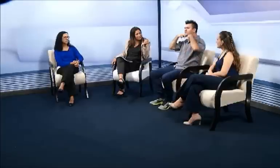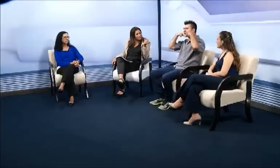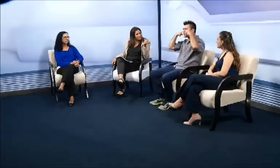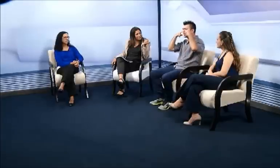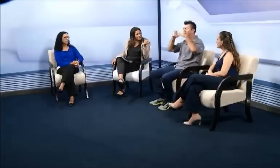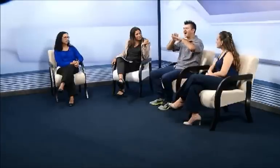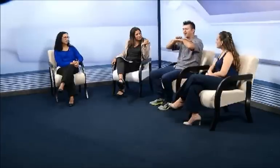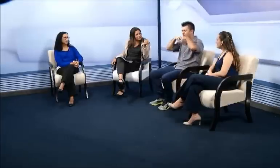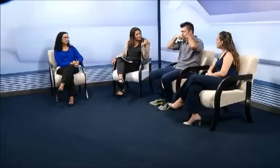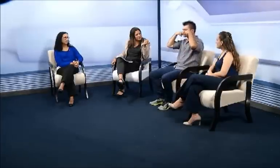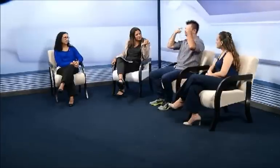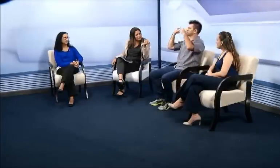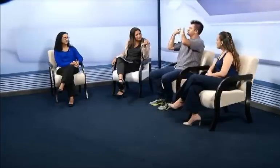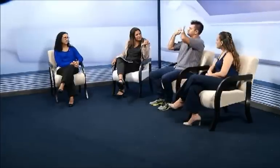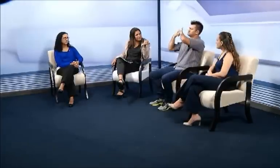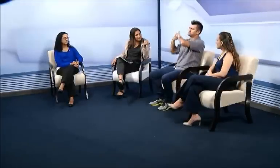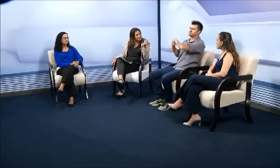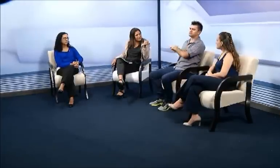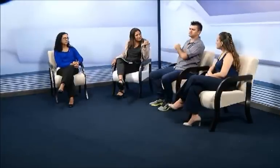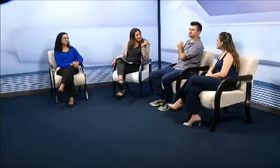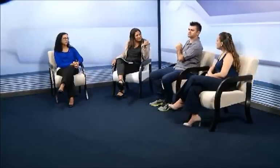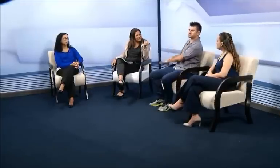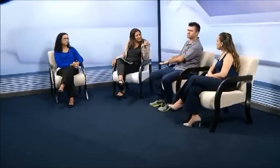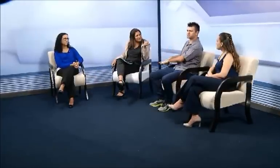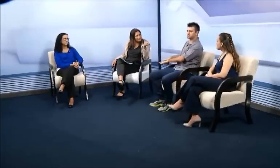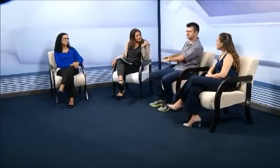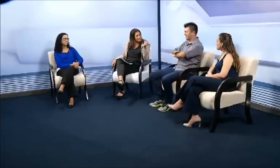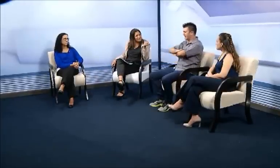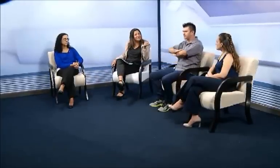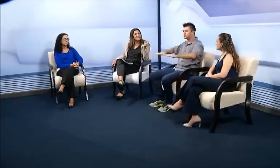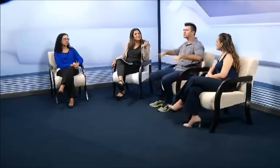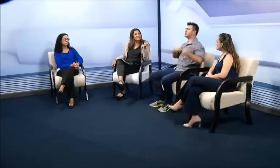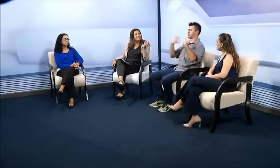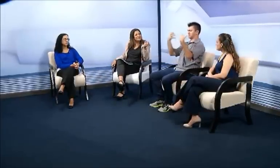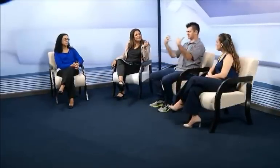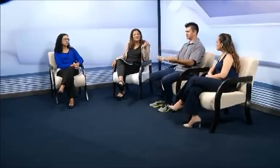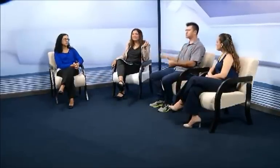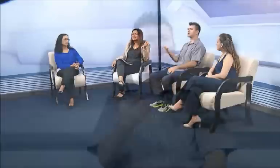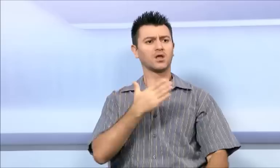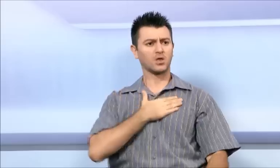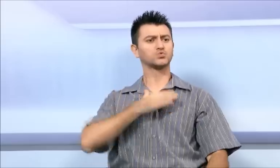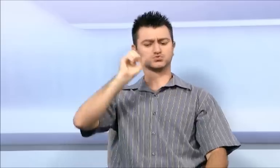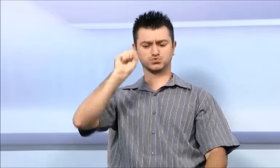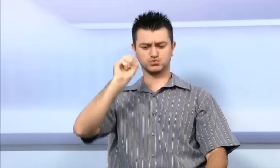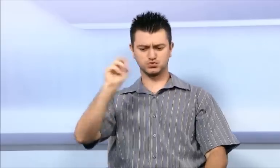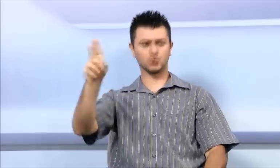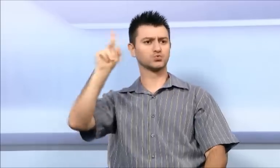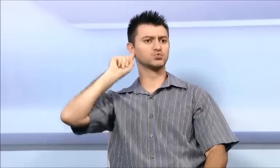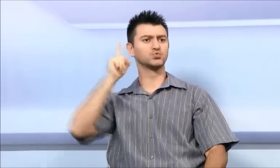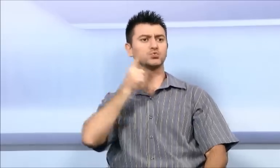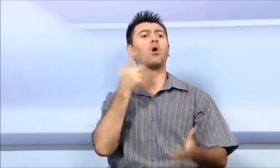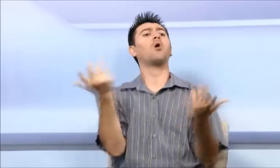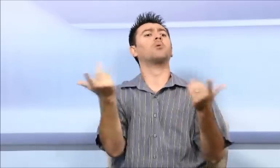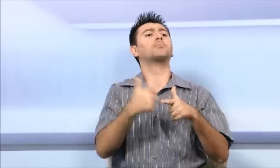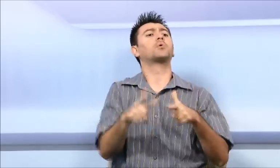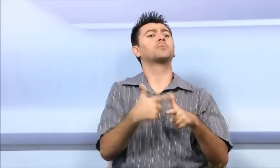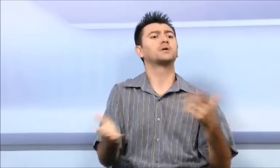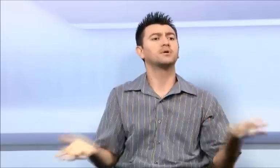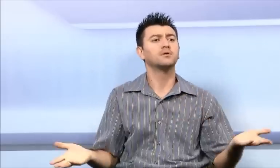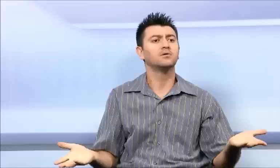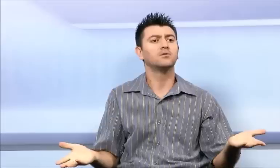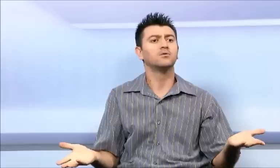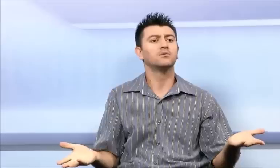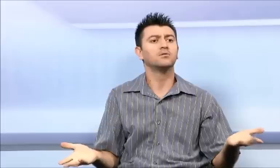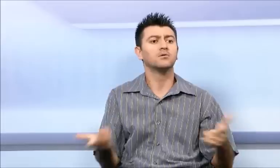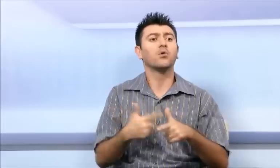Então agora ele conseguiu acabar com essa vergonha, essa timidez que tinha de ser surdo e aceitar a identidade surda. Eu sim sou surdo.